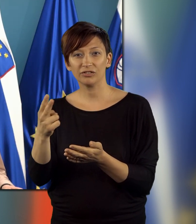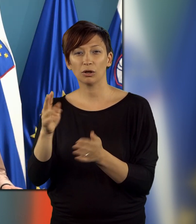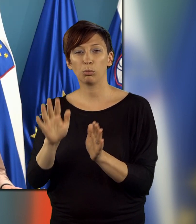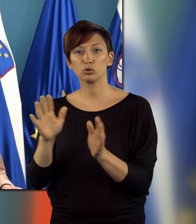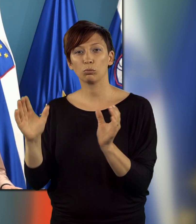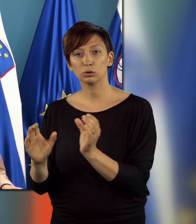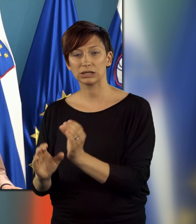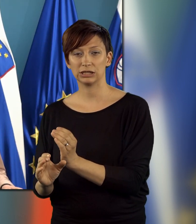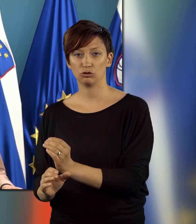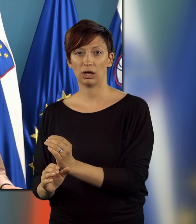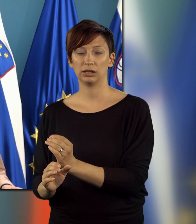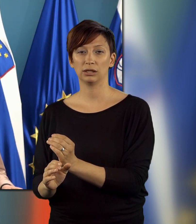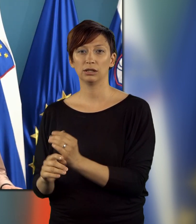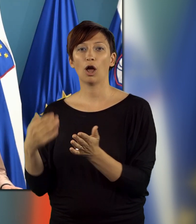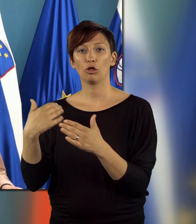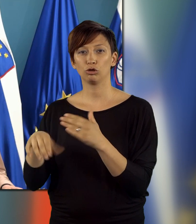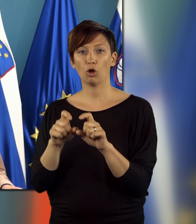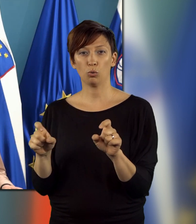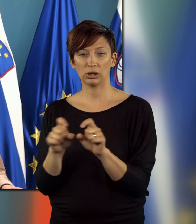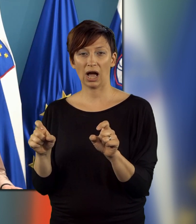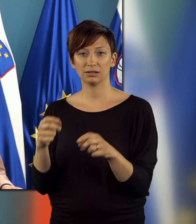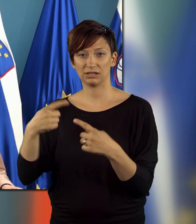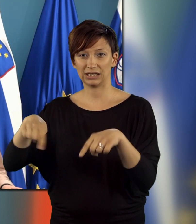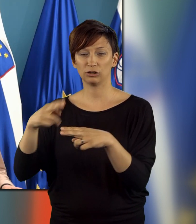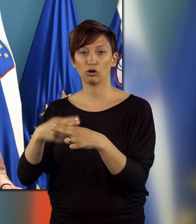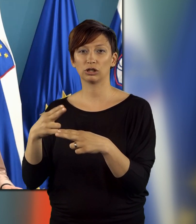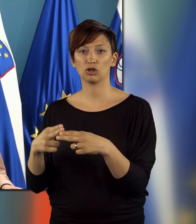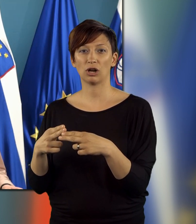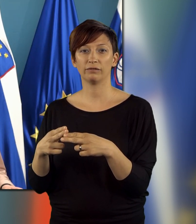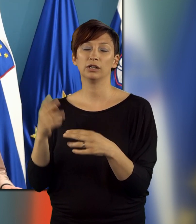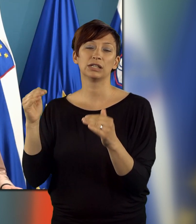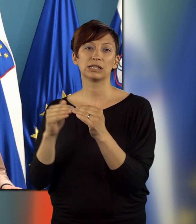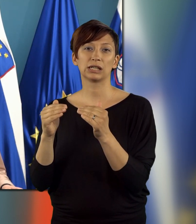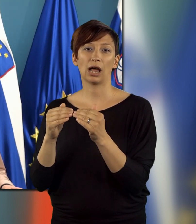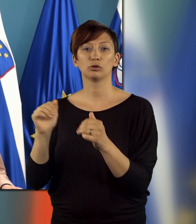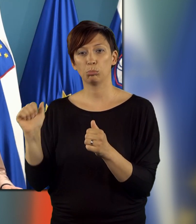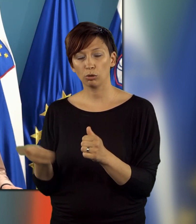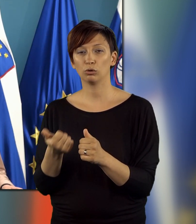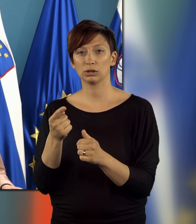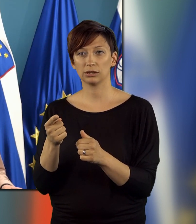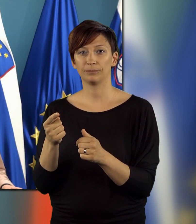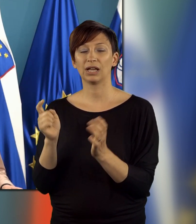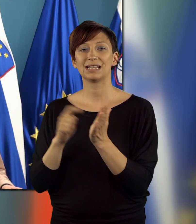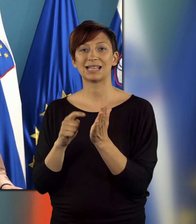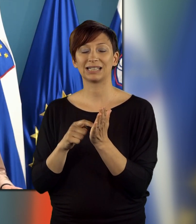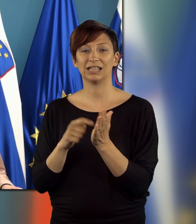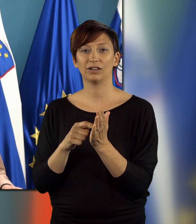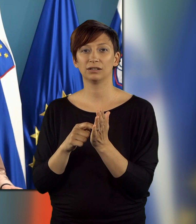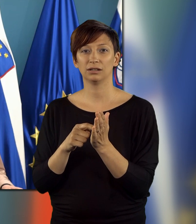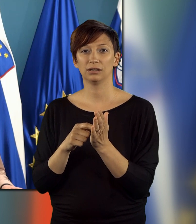postopno zniževanje dolga sektorja država v skladu ponovno z